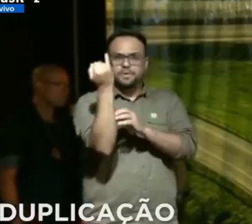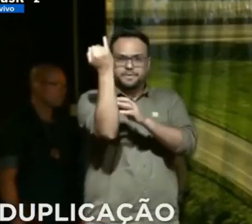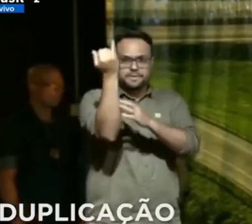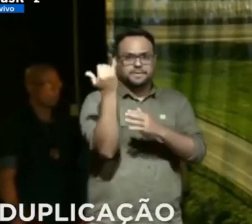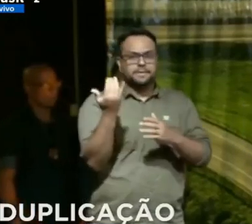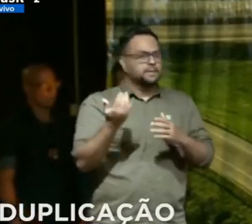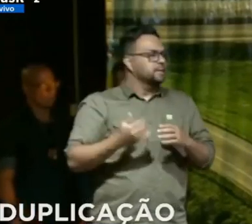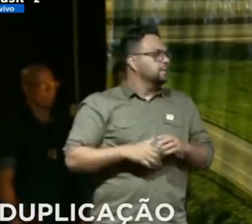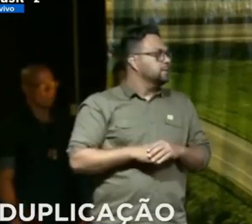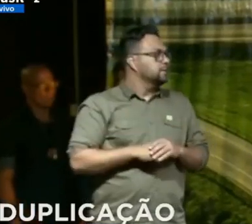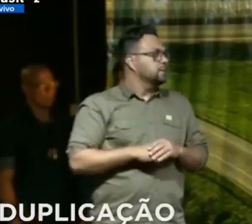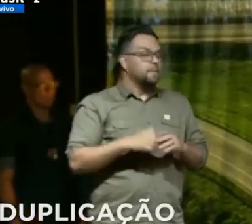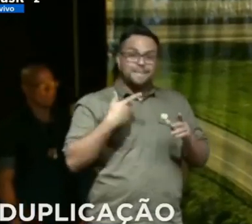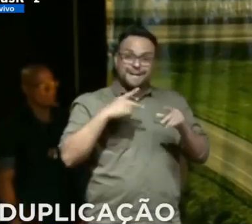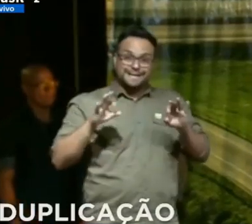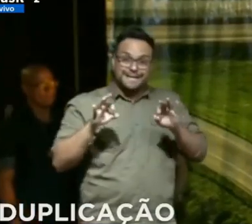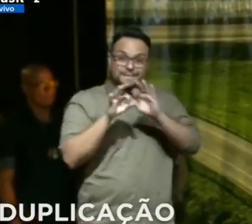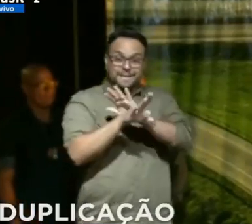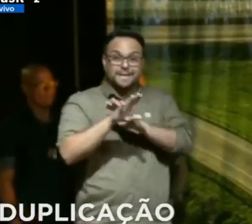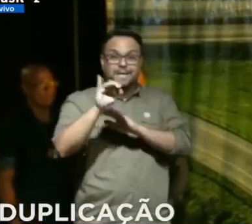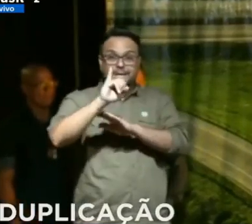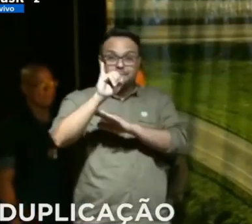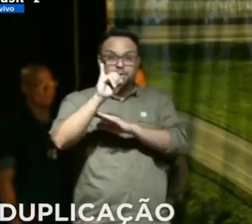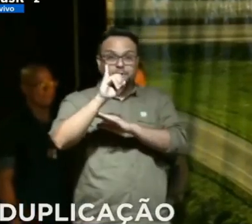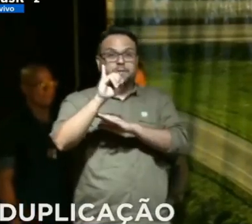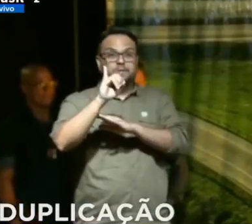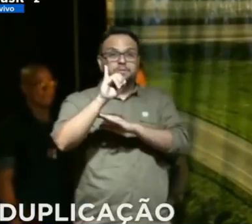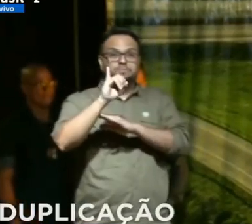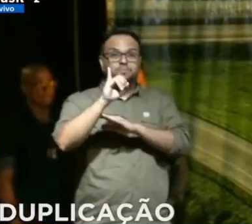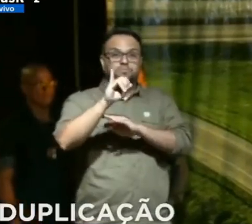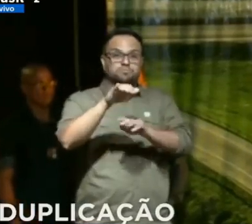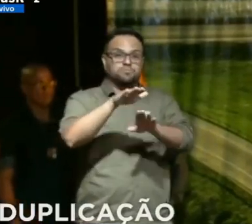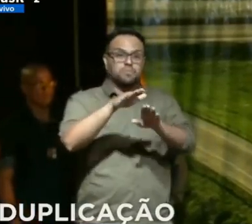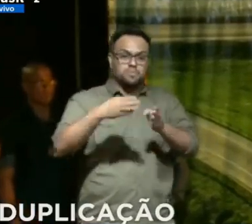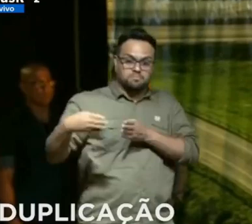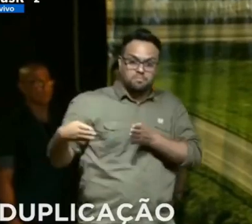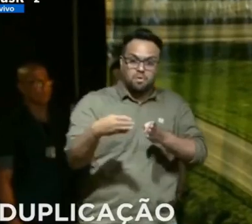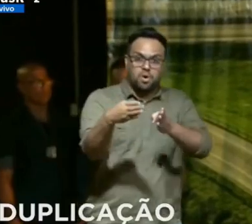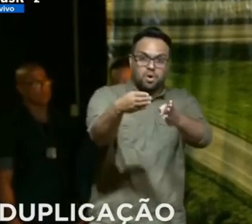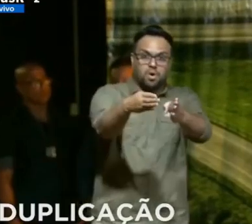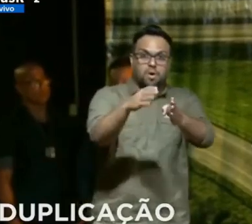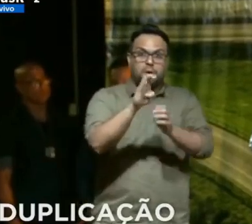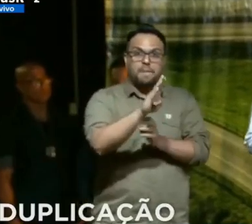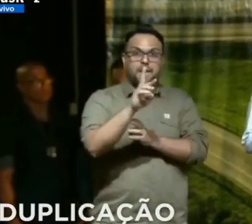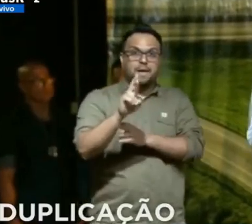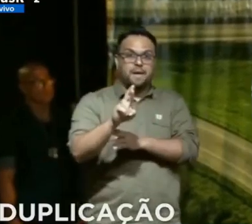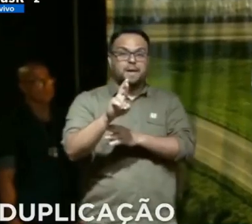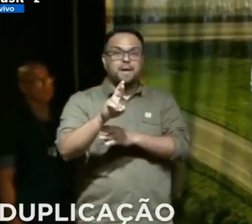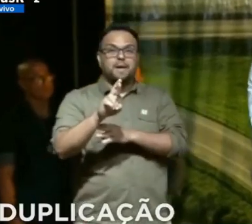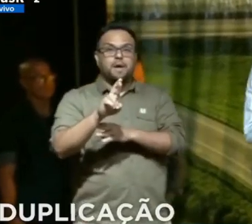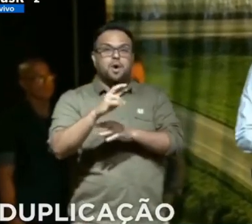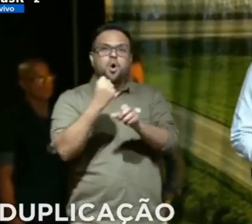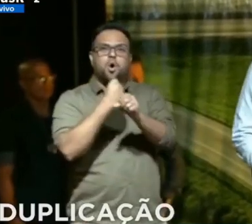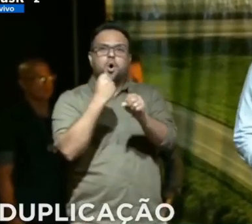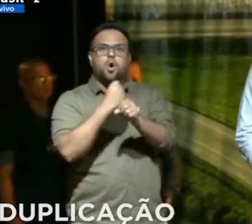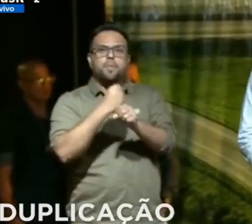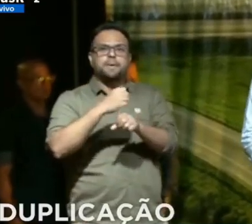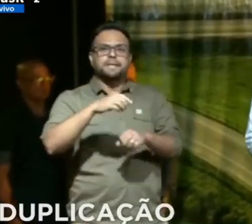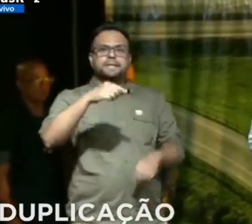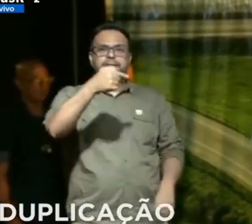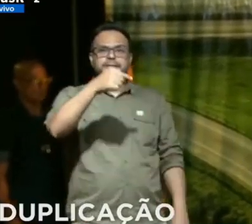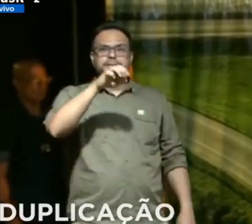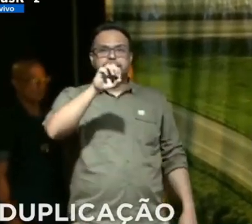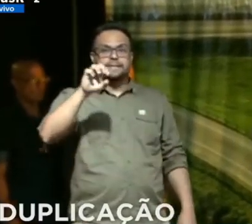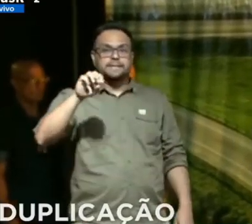E nós estamos aqui hoje para concluir esse importante equipamento rodoviário. Estamos falando de uma obra de mais de em torno de 700 milhões de